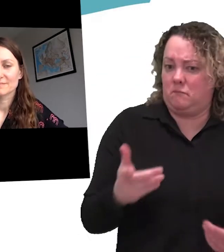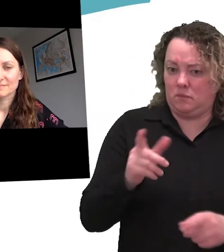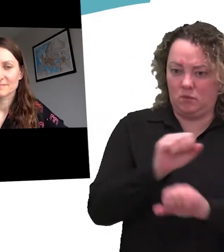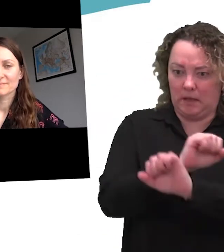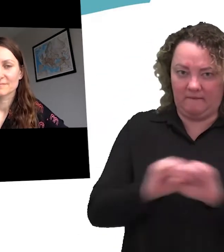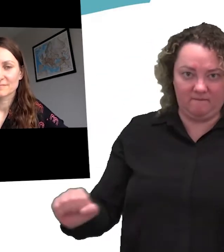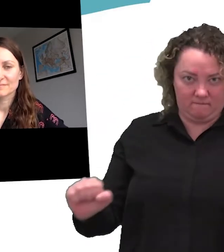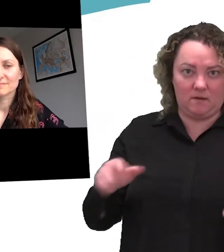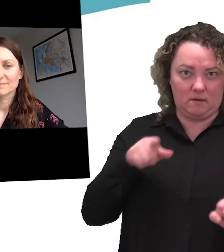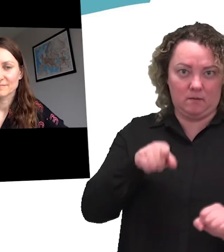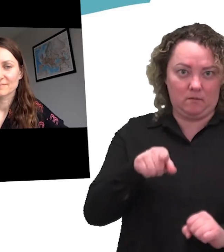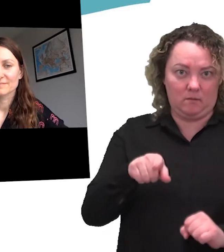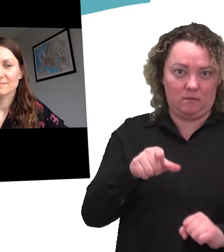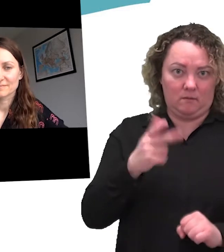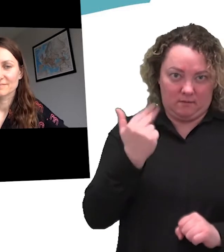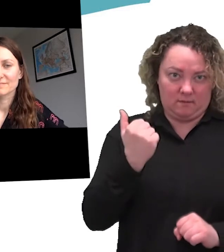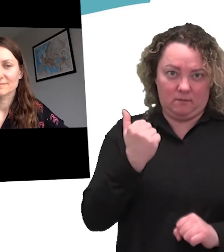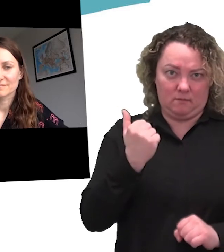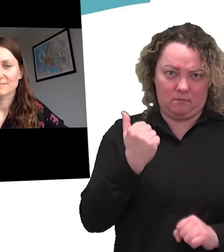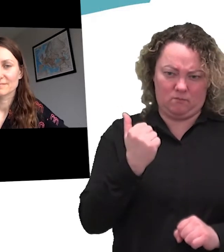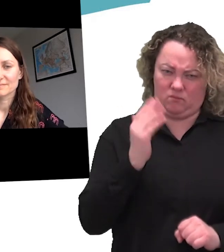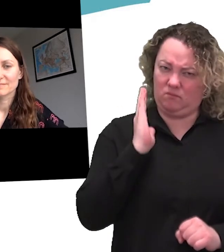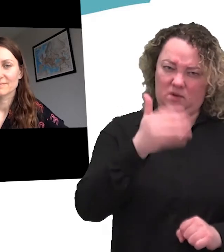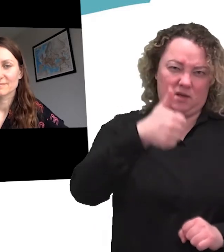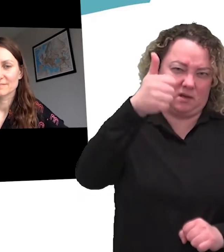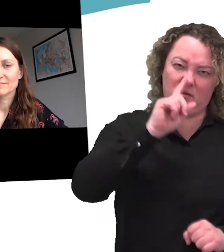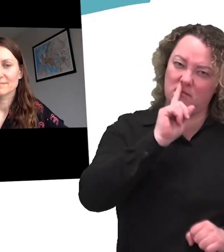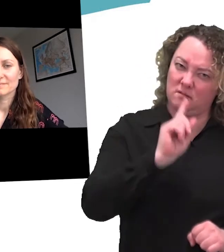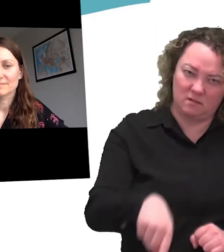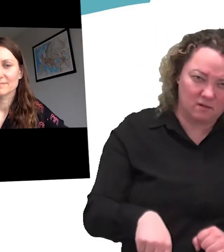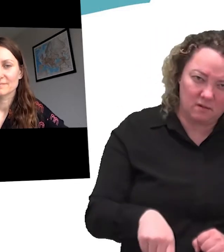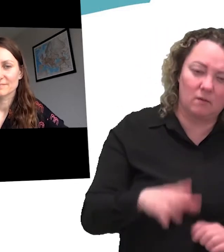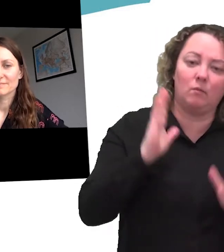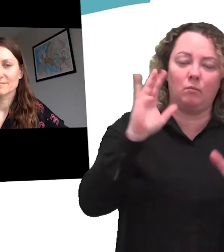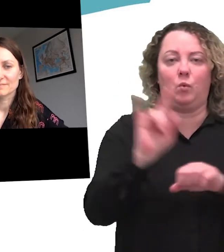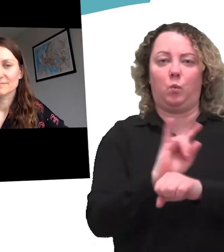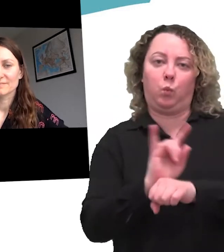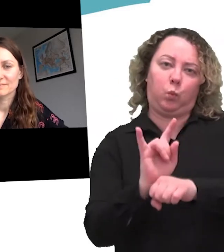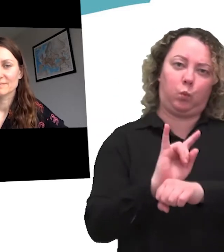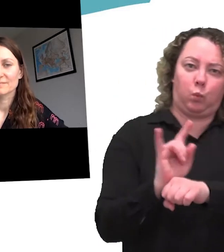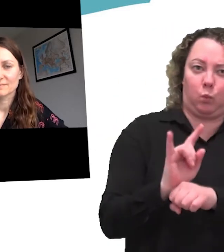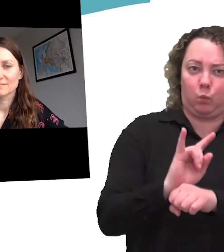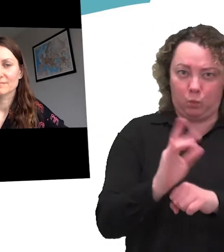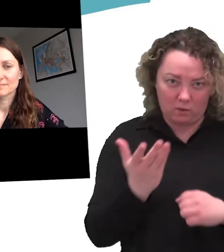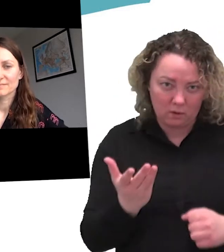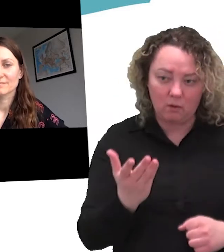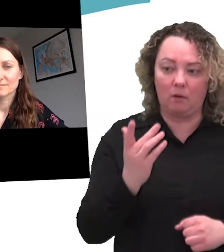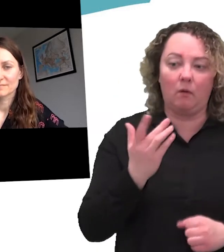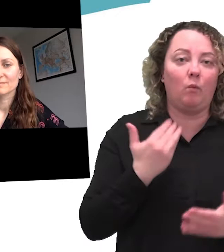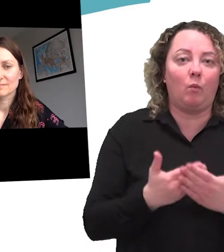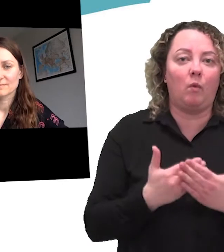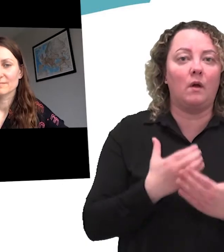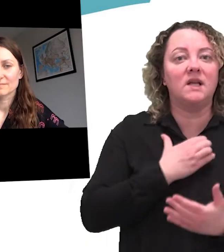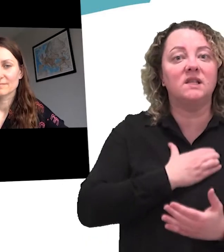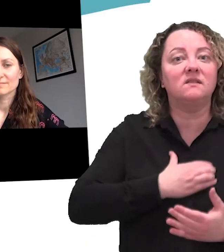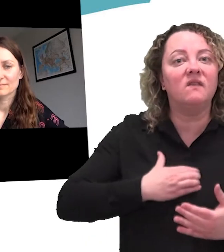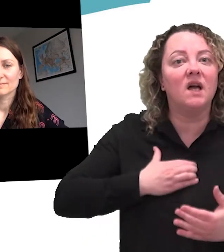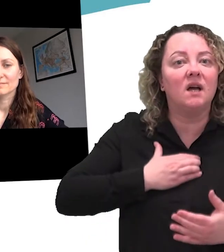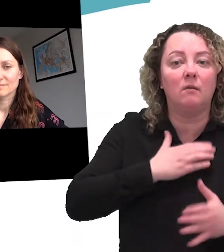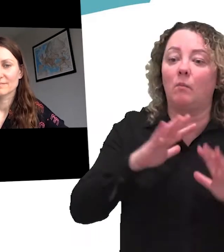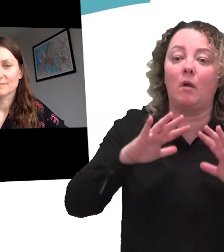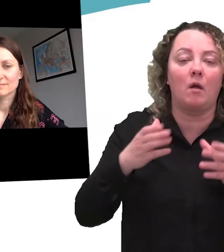tai nieko nebus, dažniausiai baigsis melavimu, todėl, kad jiem yra svarbu eiti su kompanija kartu ir